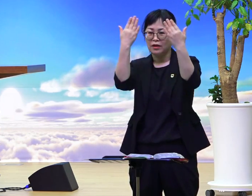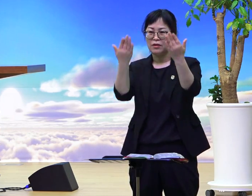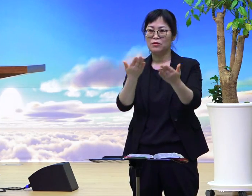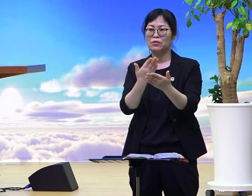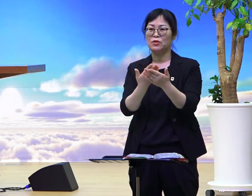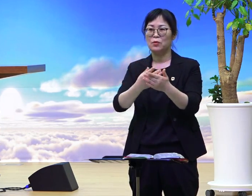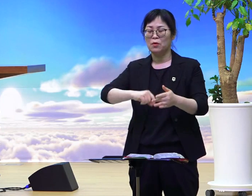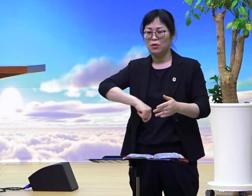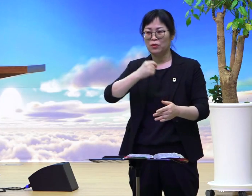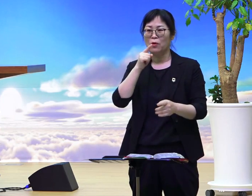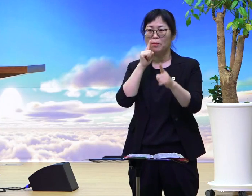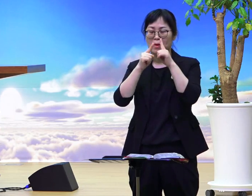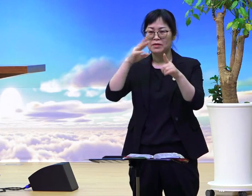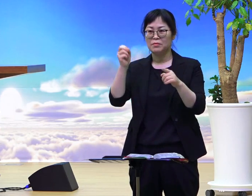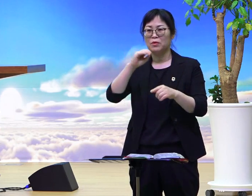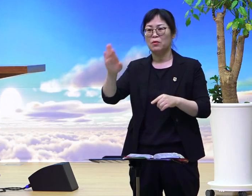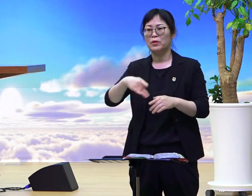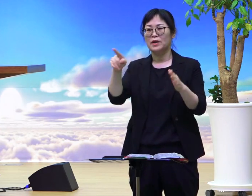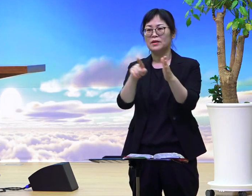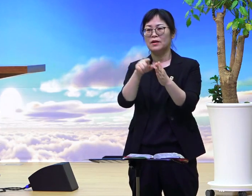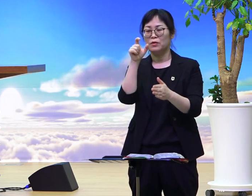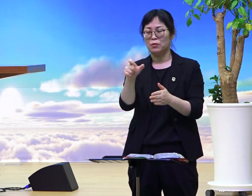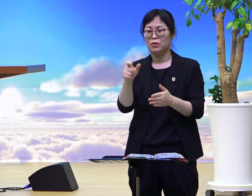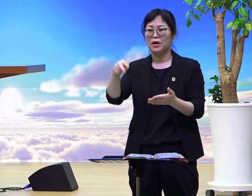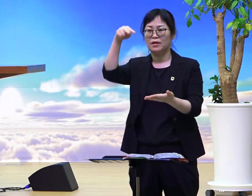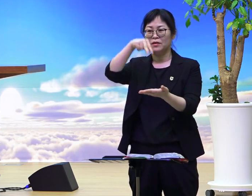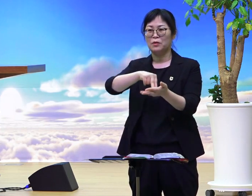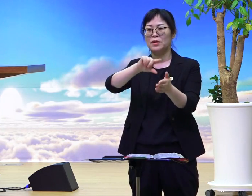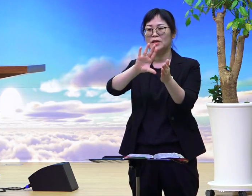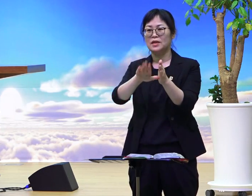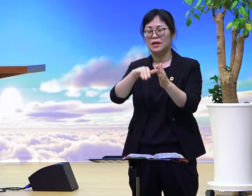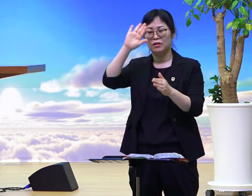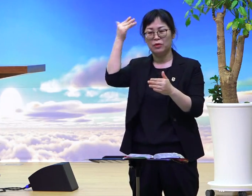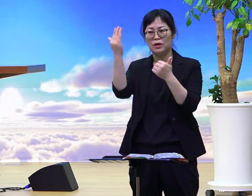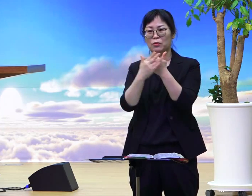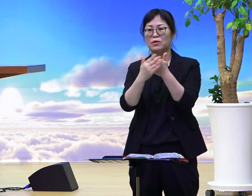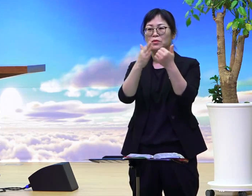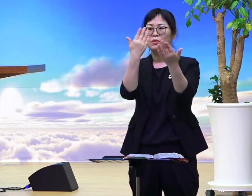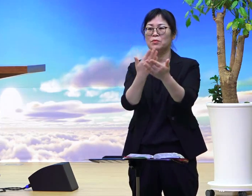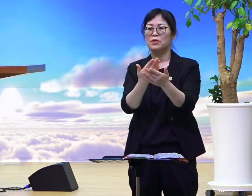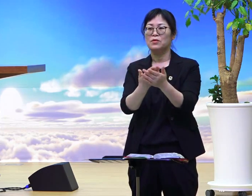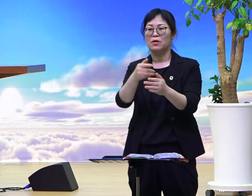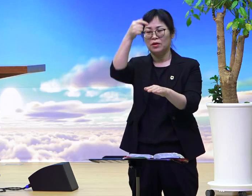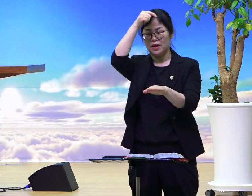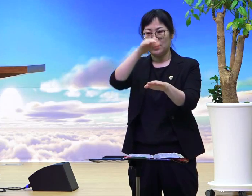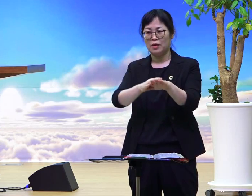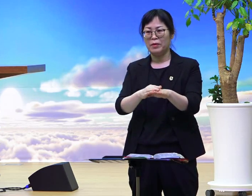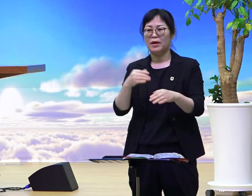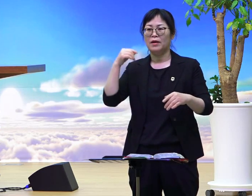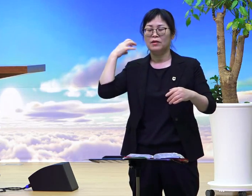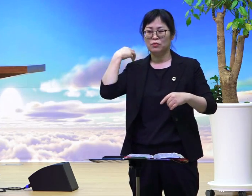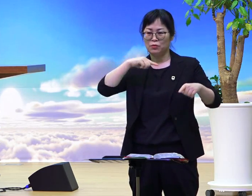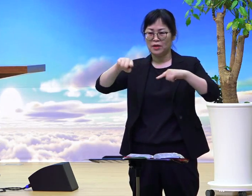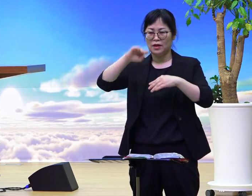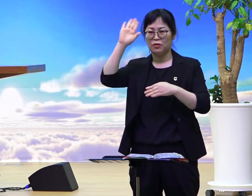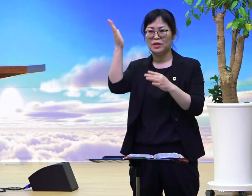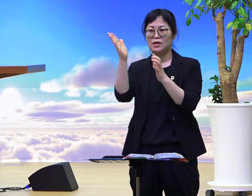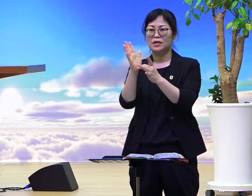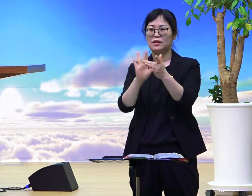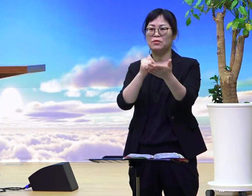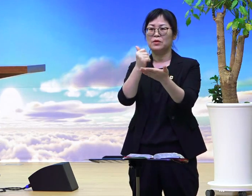의로운 말씀으로 우리의 신앙을 굳게 세우는 시간 되게 하여 주시옵소서. 예배의 주관자가 되시는